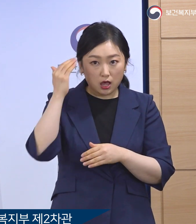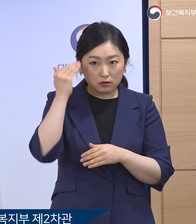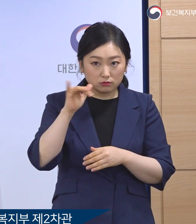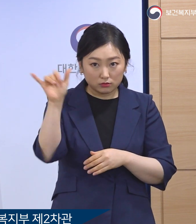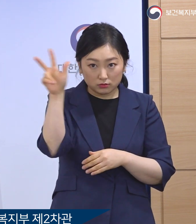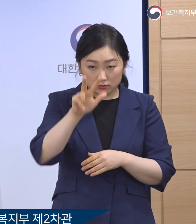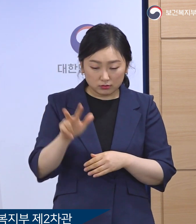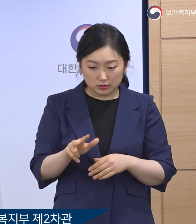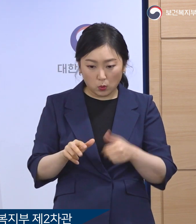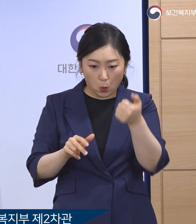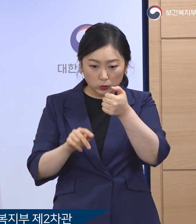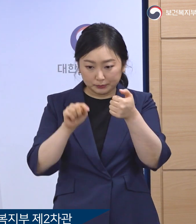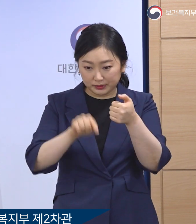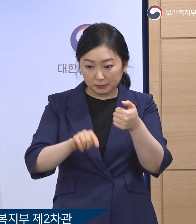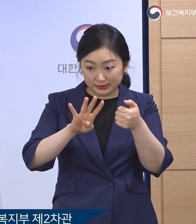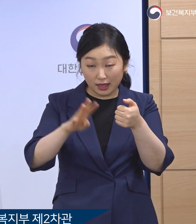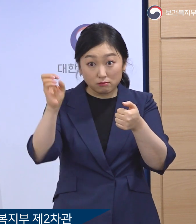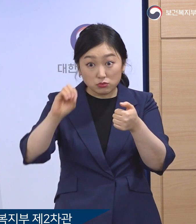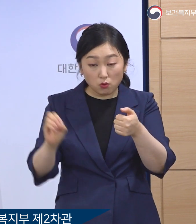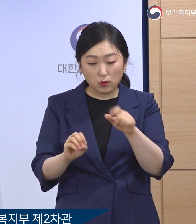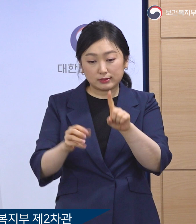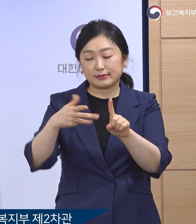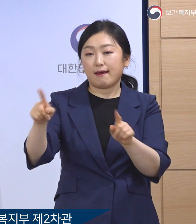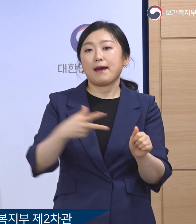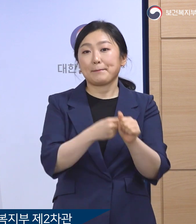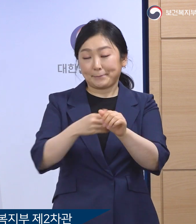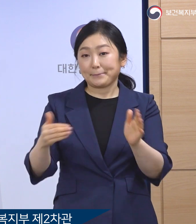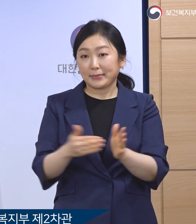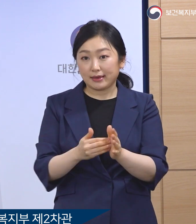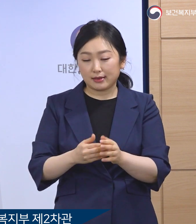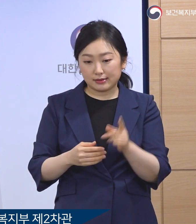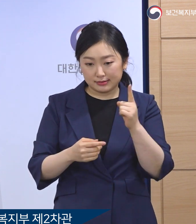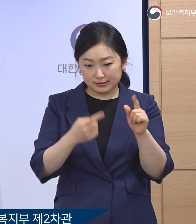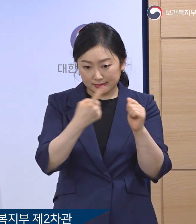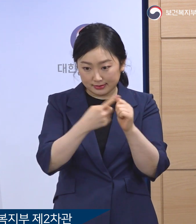50.4%가 1차 접종을 받았으며 접종 완료자는